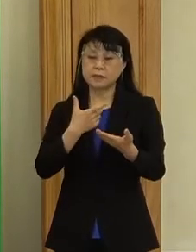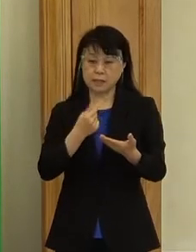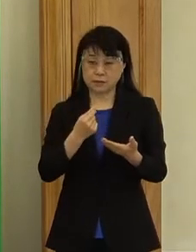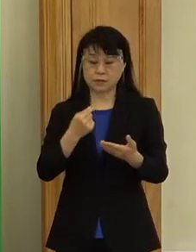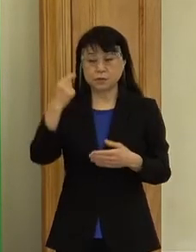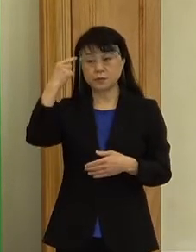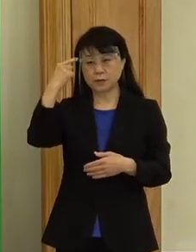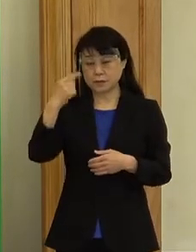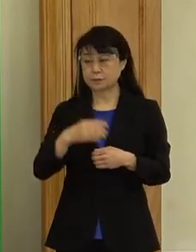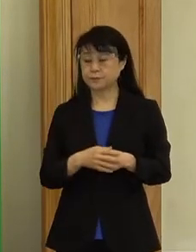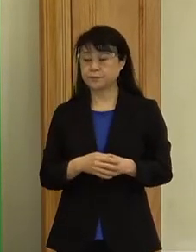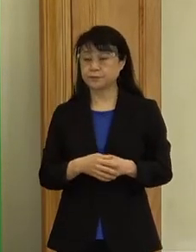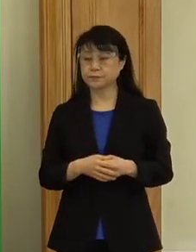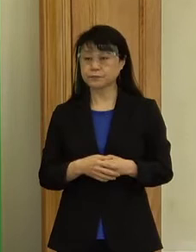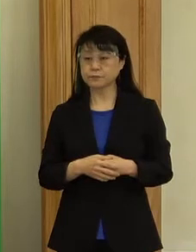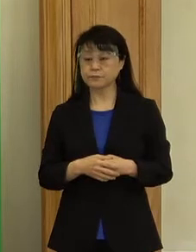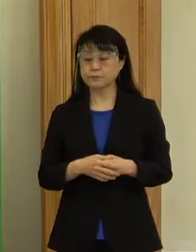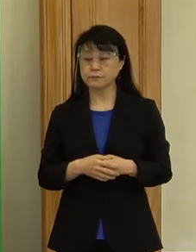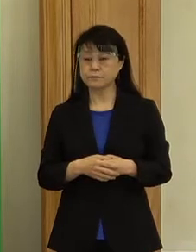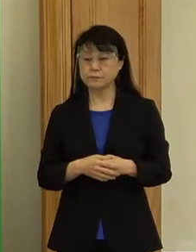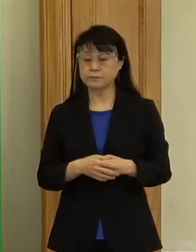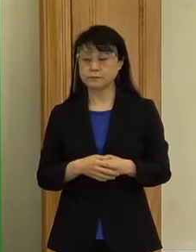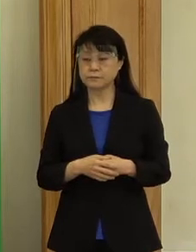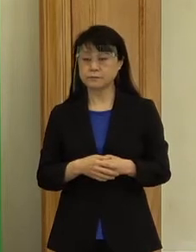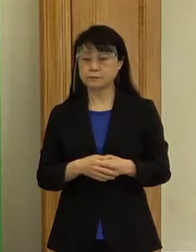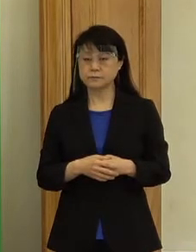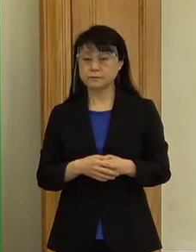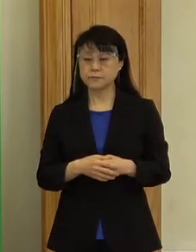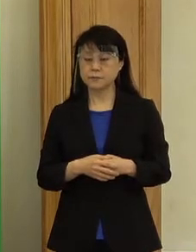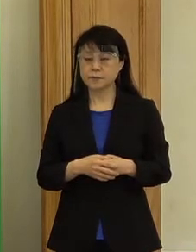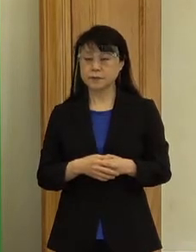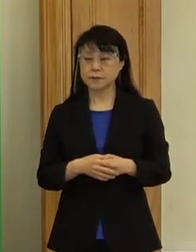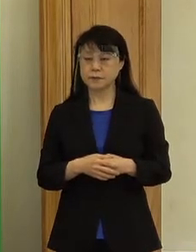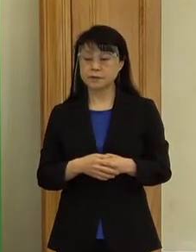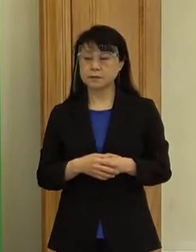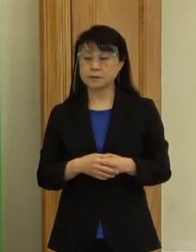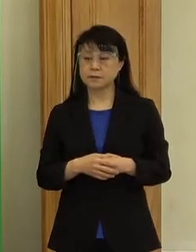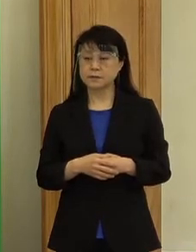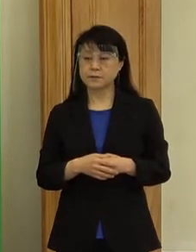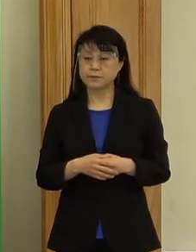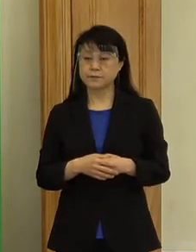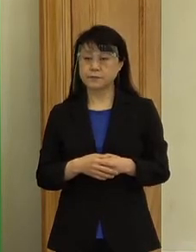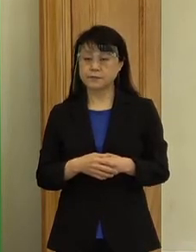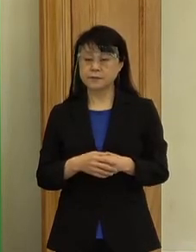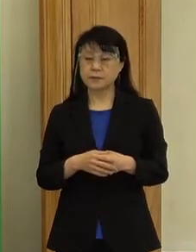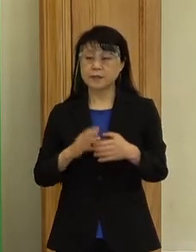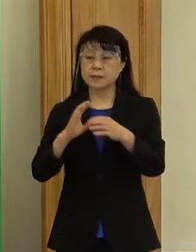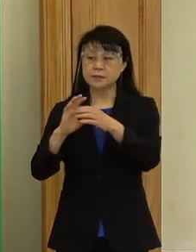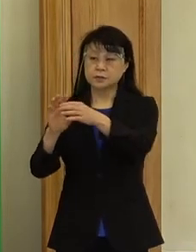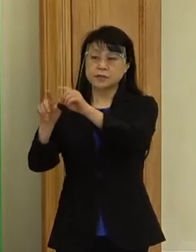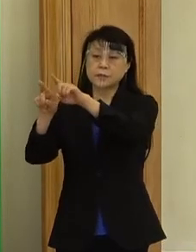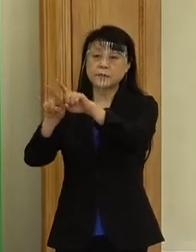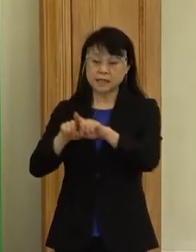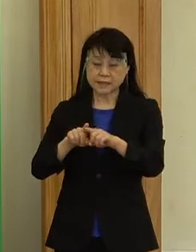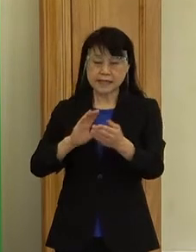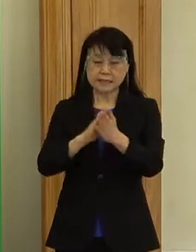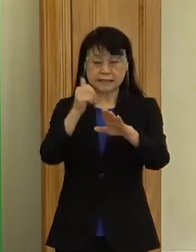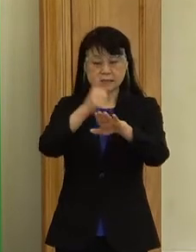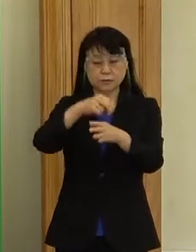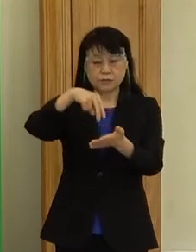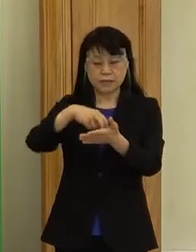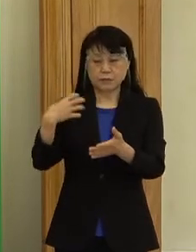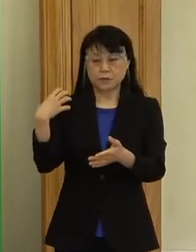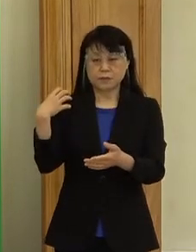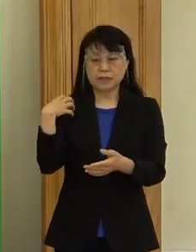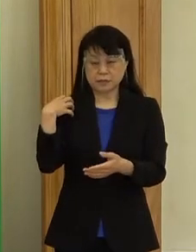いまして、まあ、それによって伴ってまた法律の範囲内で、知事としての役目を果たしていきたいと考えています